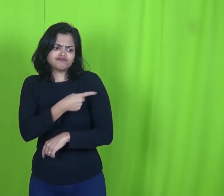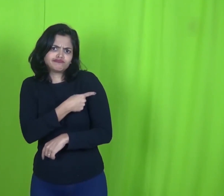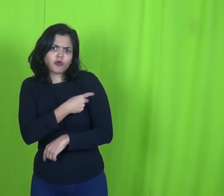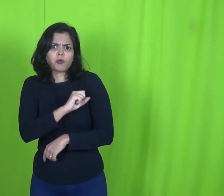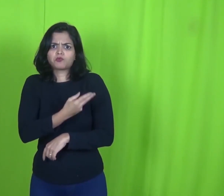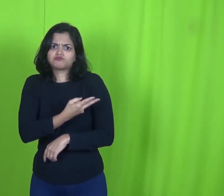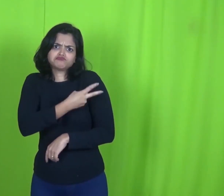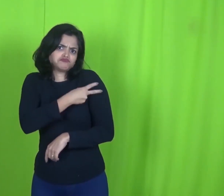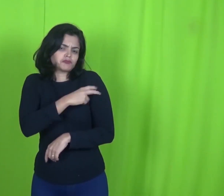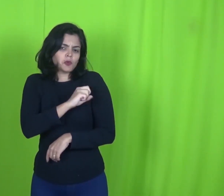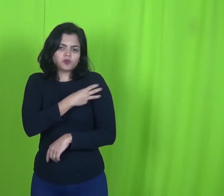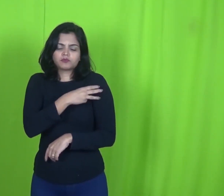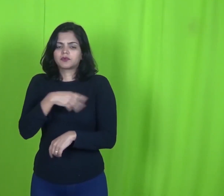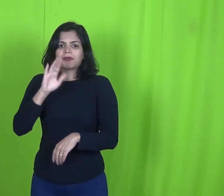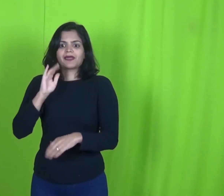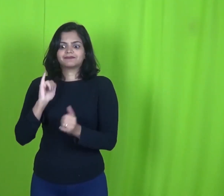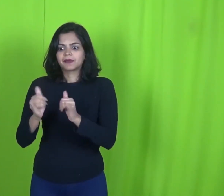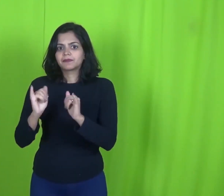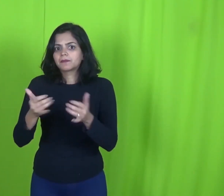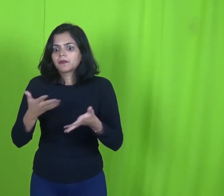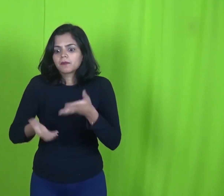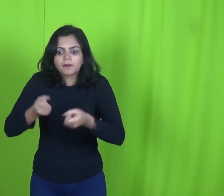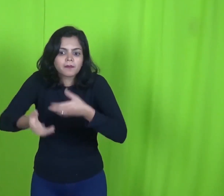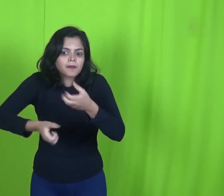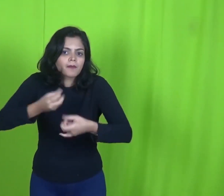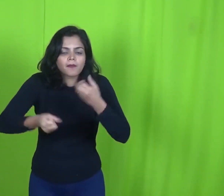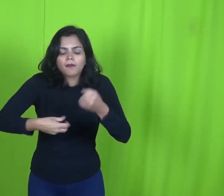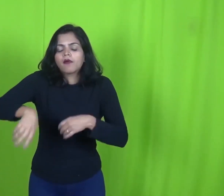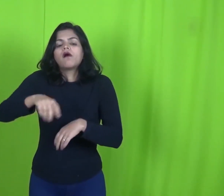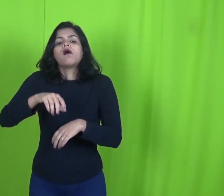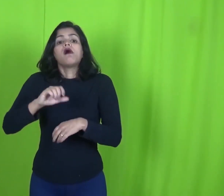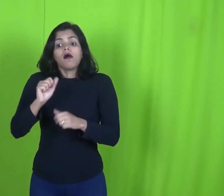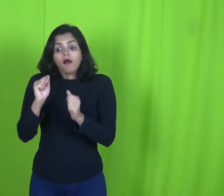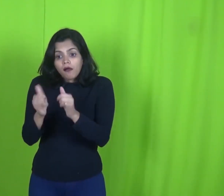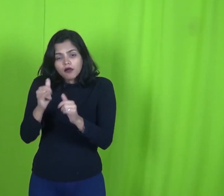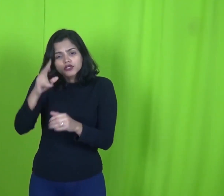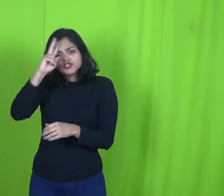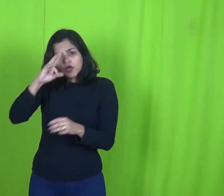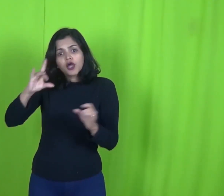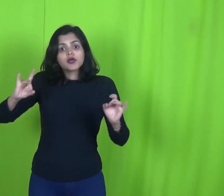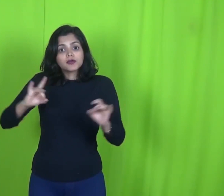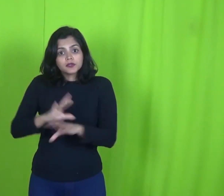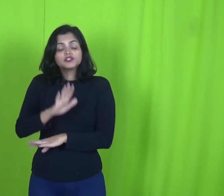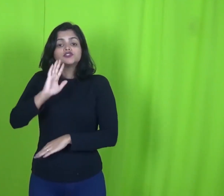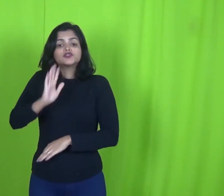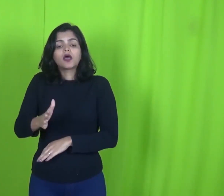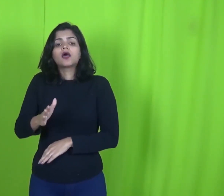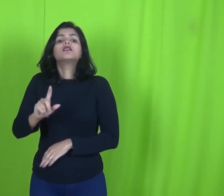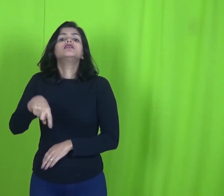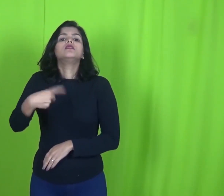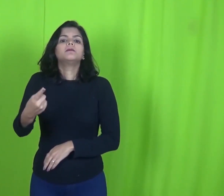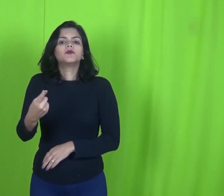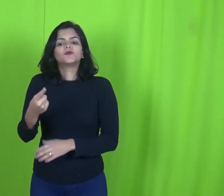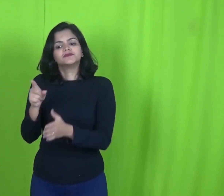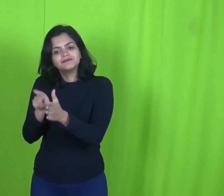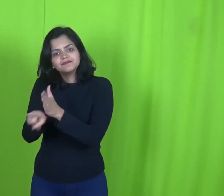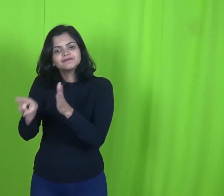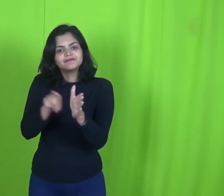idade do aluno. Se está no 1º ano, ou no 2º ou no 3º, que seja repassadas